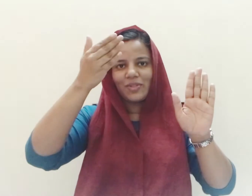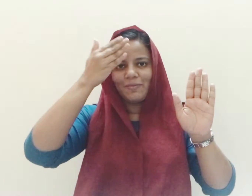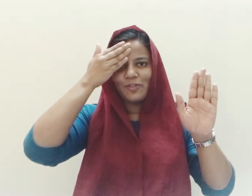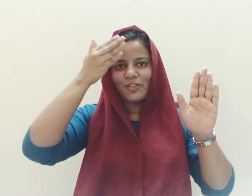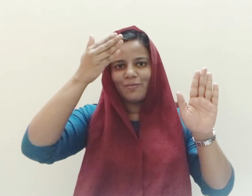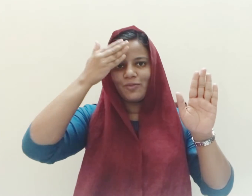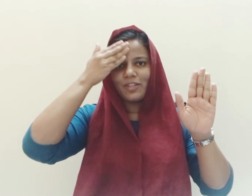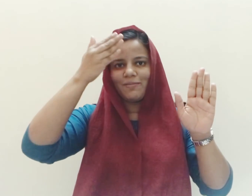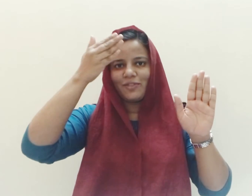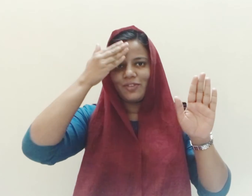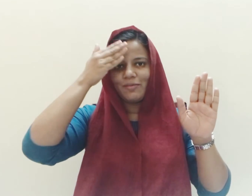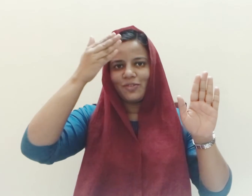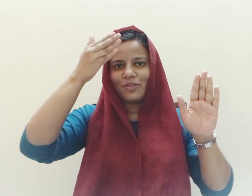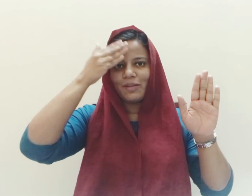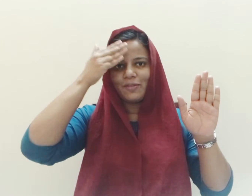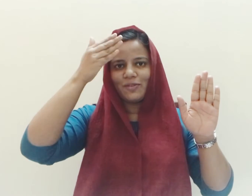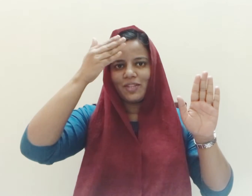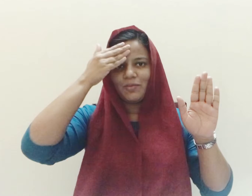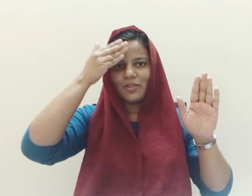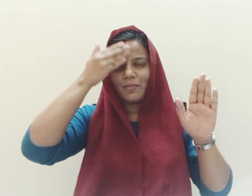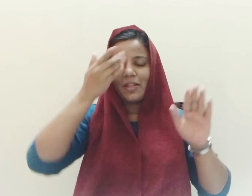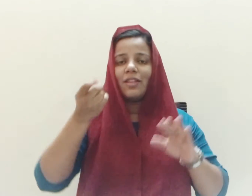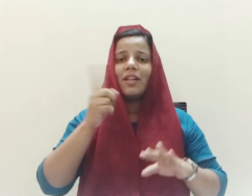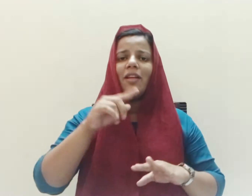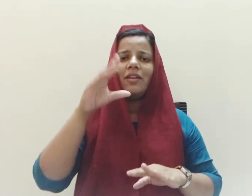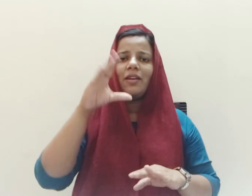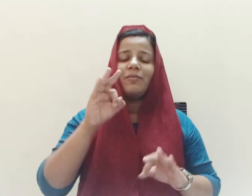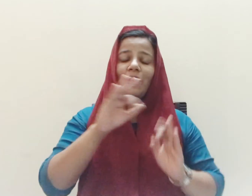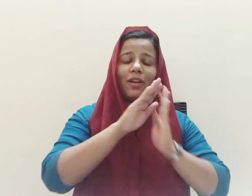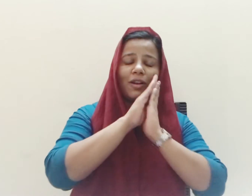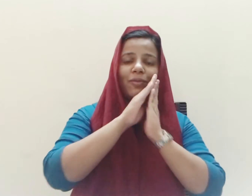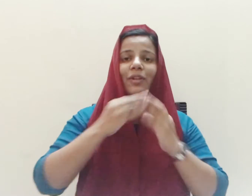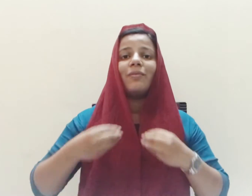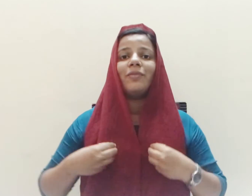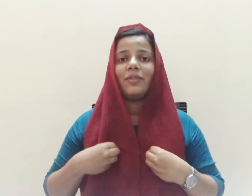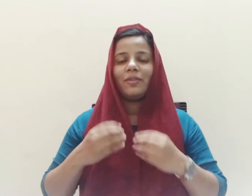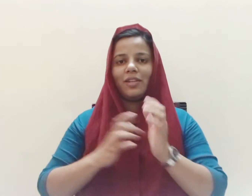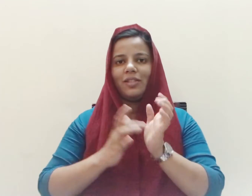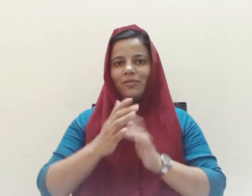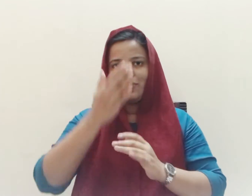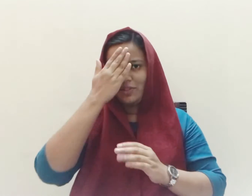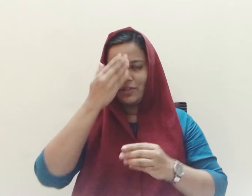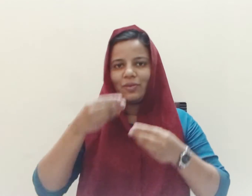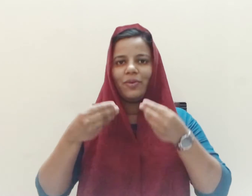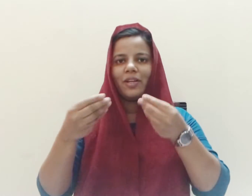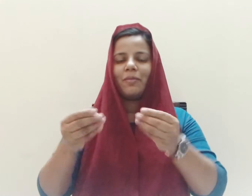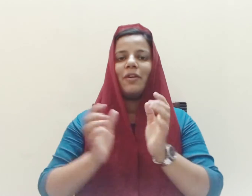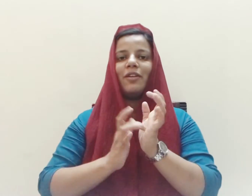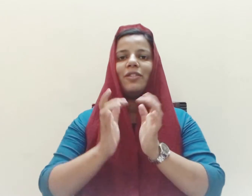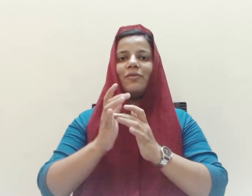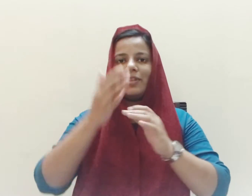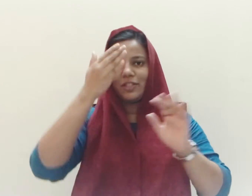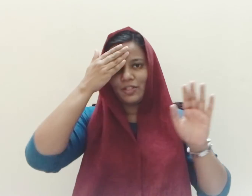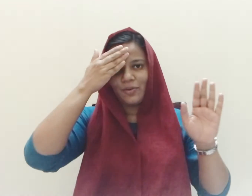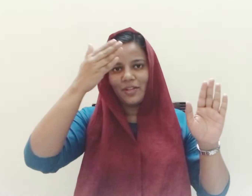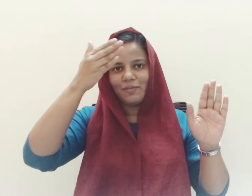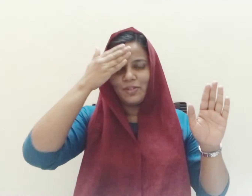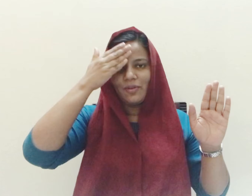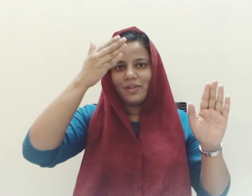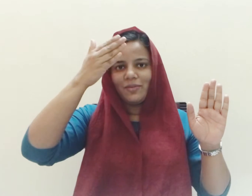സ്തോത്രം സ്തോത്രം. കർത്താവേ സ്തോത്രം സ്തോത്രം സ്തോത്രം. രാത്രി തന്ന നല്ല ഉറക്കത്തിനായിട്ട് കർത്താവിന് സ്തോത്രം പറഞ്ഞാട്ട് കർത്താവേ സ്തോത്രം സ്തോത്രമപ്പ